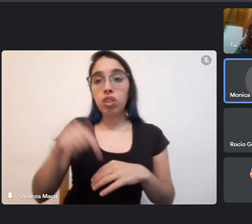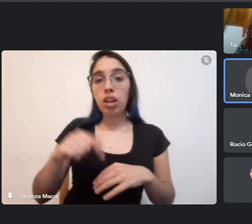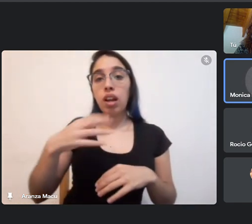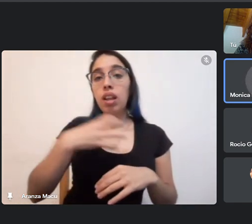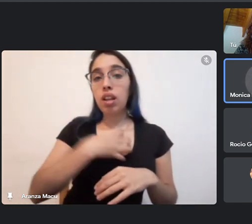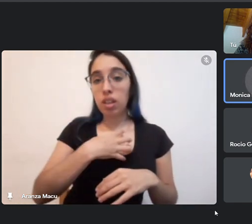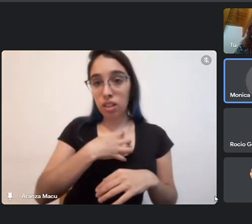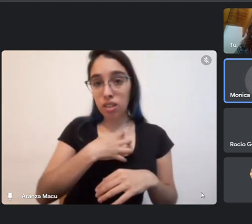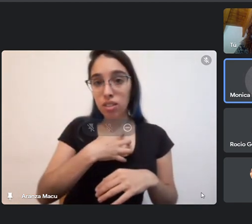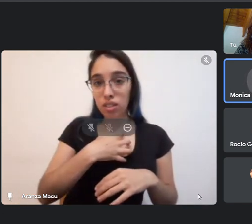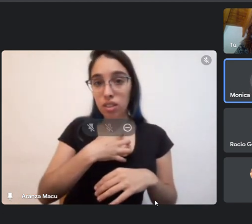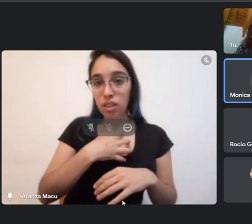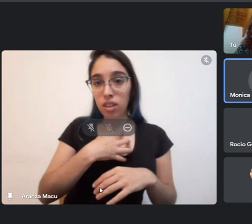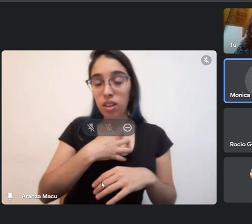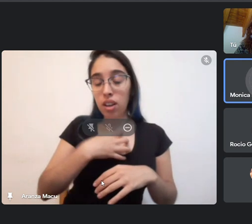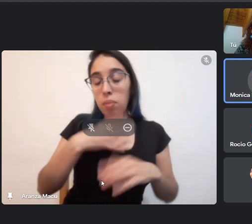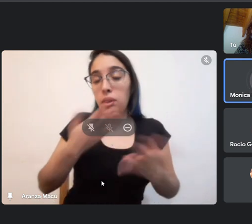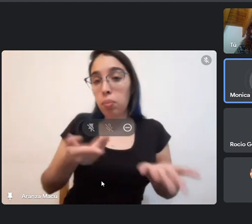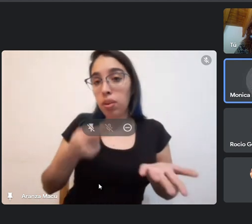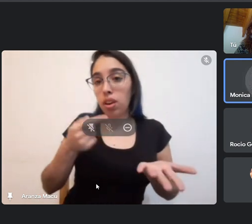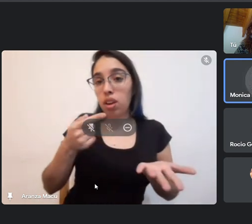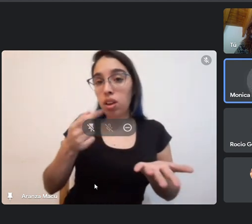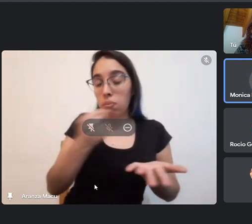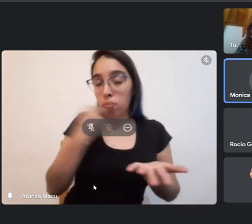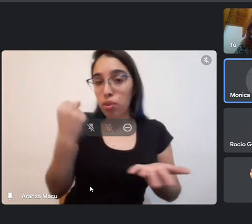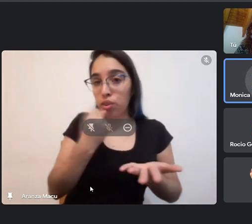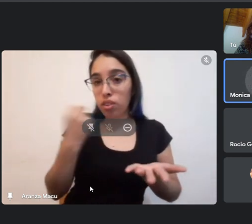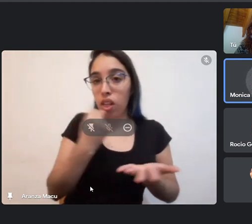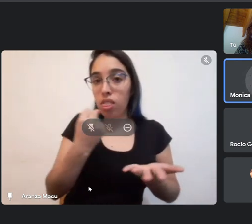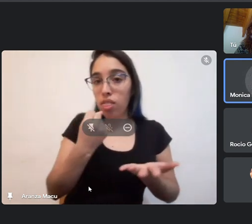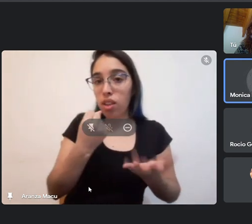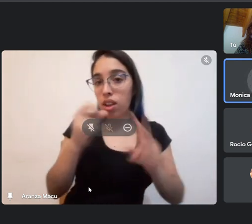va a decir para el final, porque bueno, también voy a ver